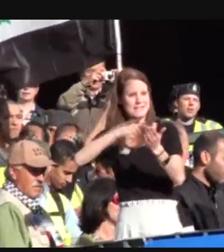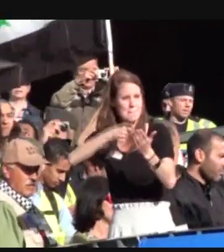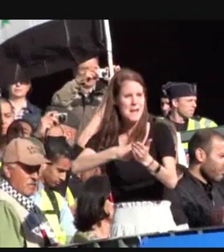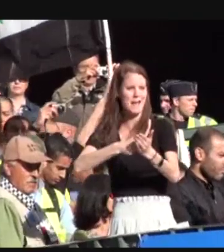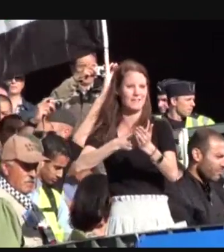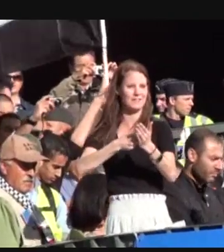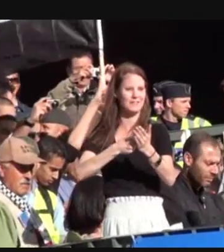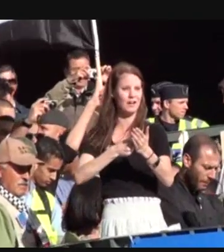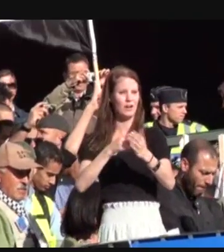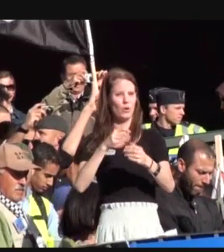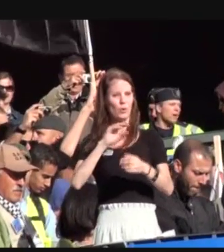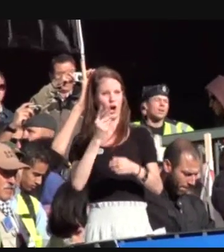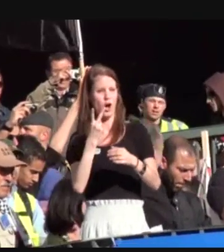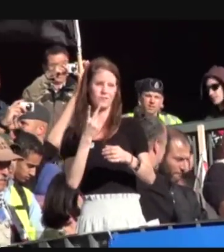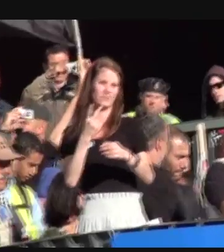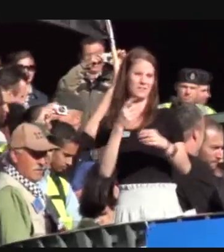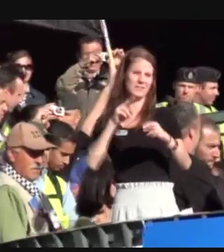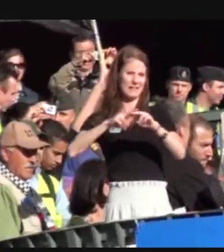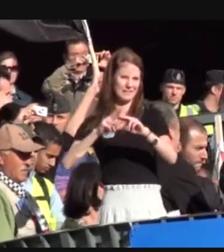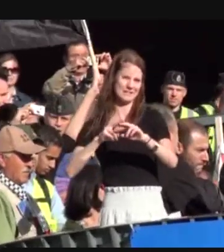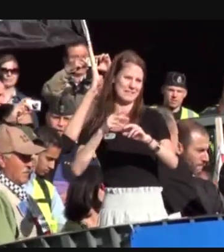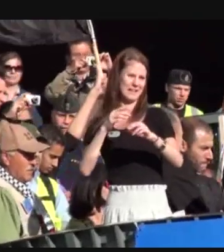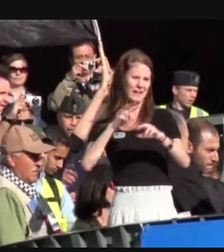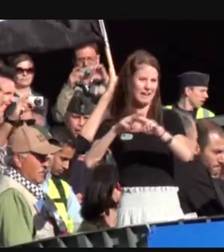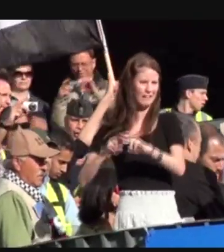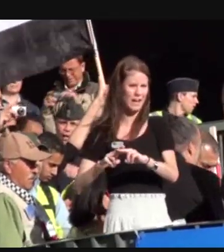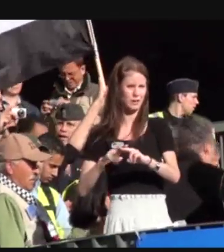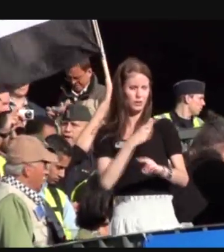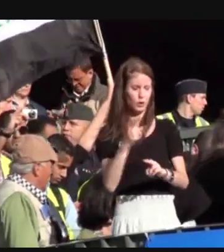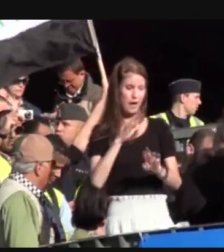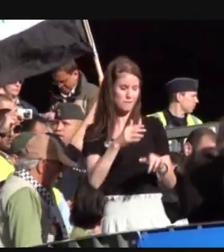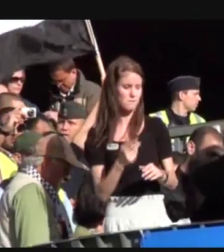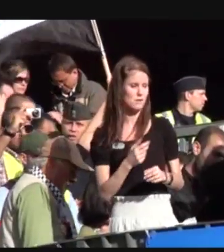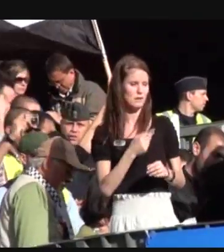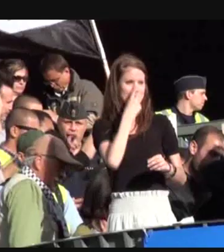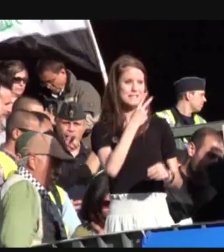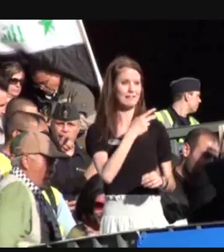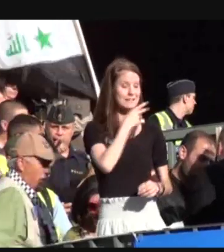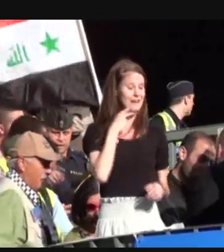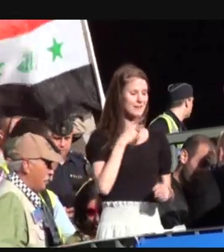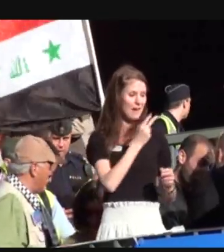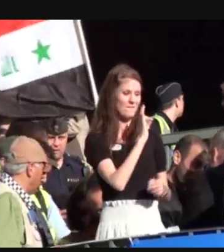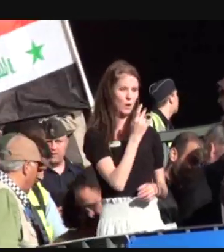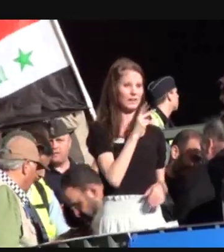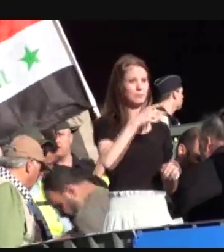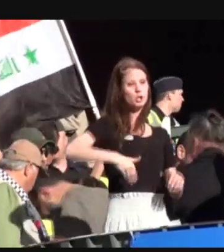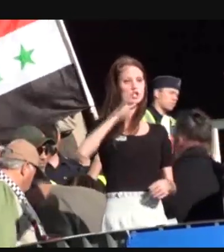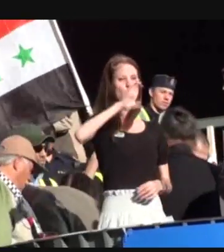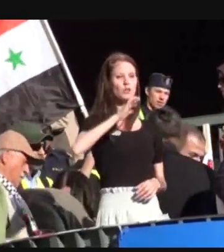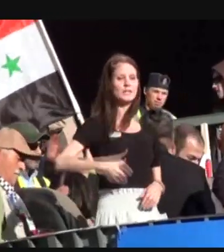och avsaltningsanläggningar upp den israeliska flottan som råkade befinna sig på